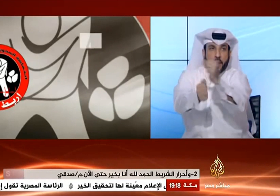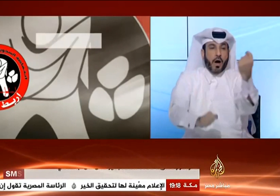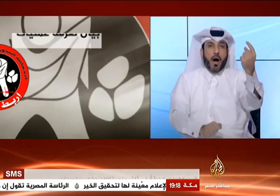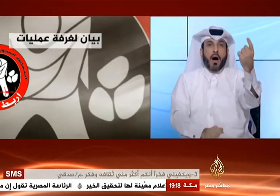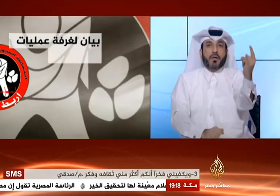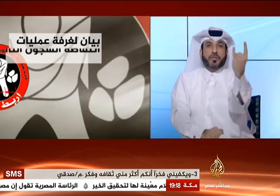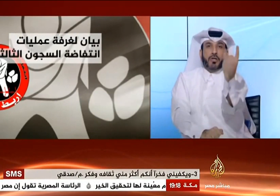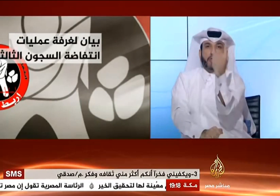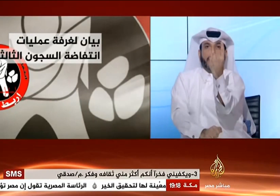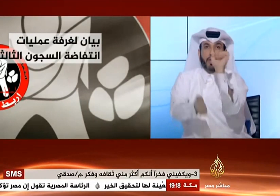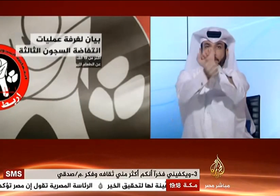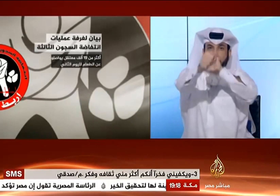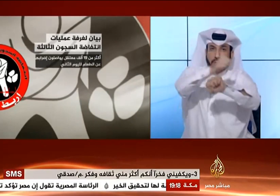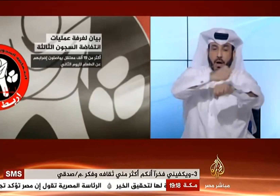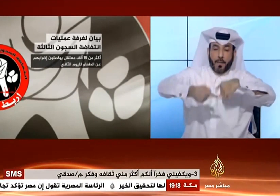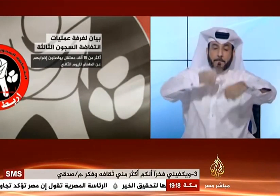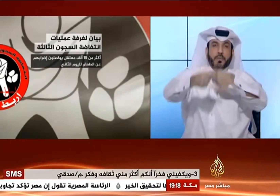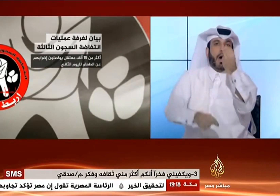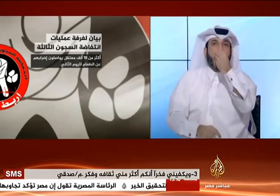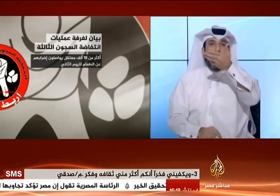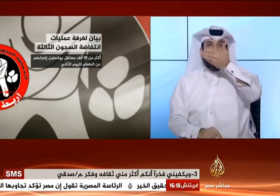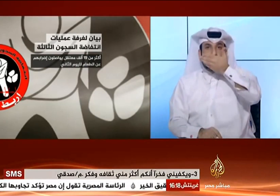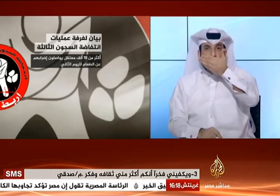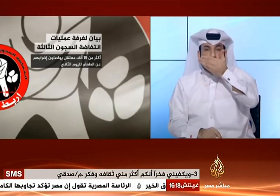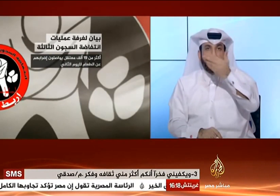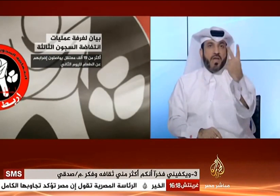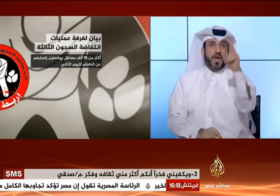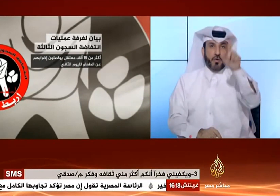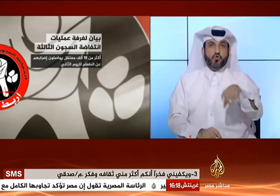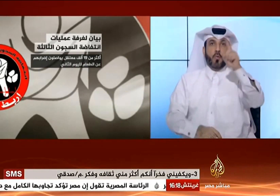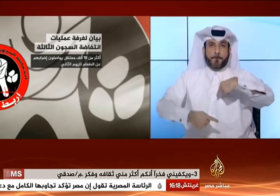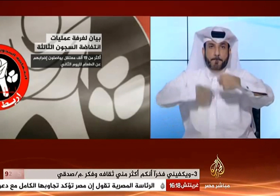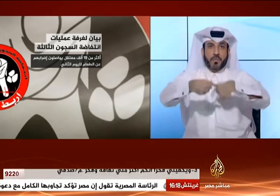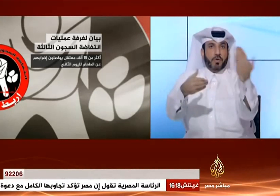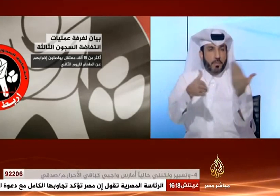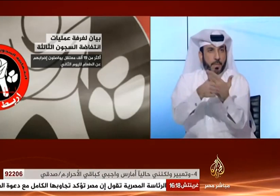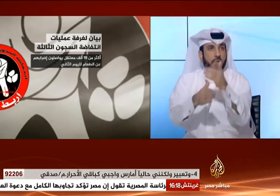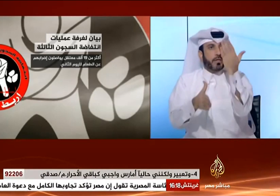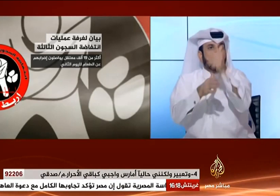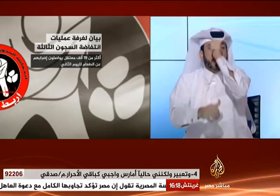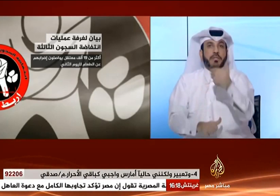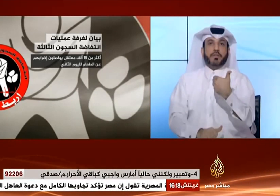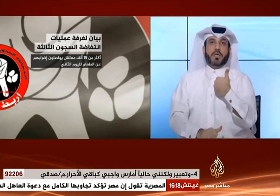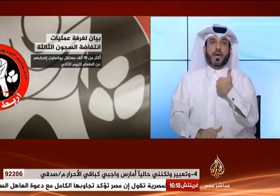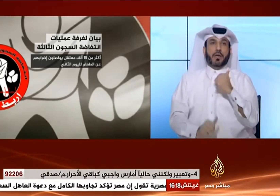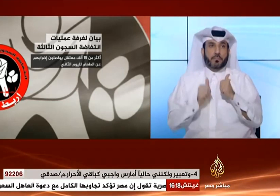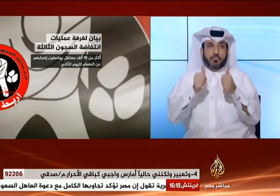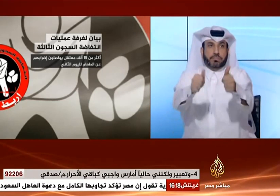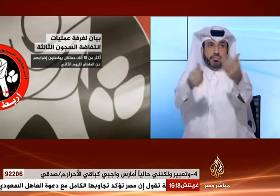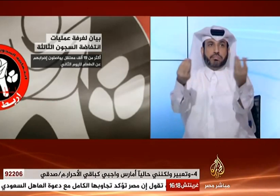ومقرات الاحتجاز يواصلون اضرابهم عن الطعام لليوم الثاني على التوالي وذلك ضمن فعاليات